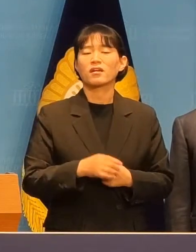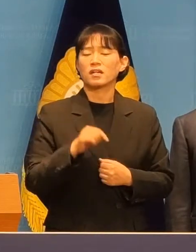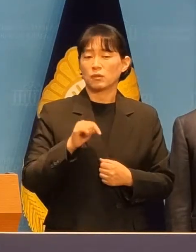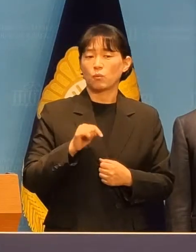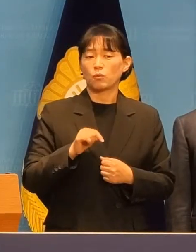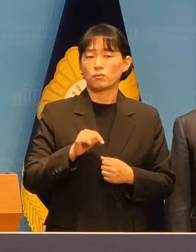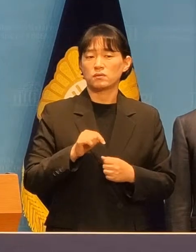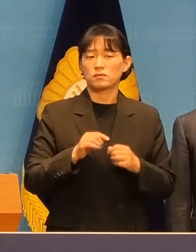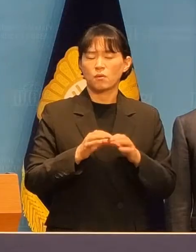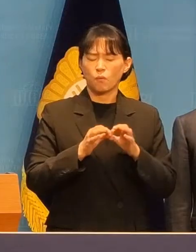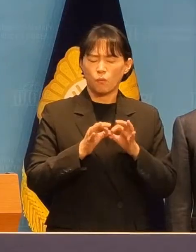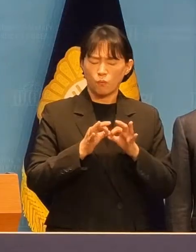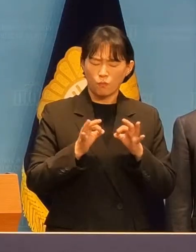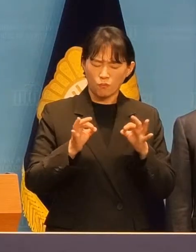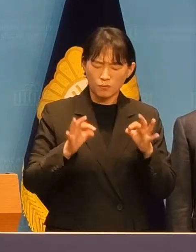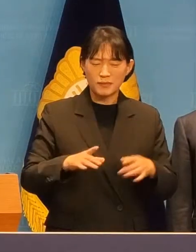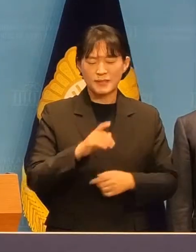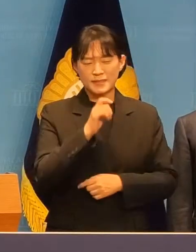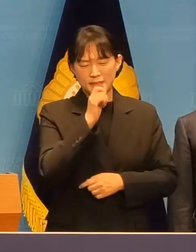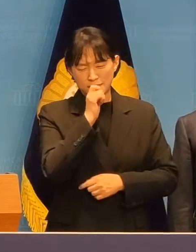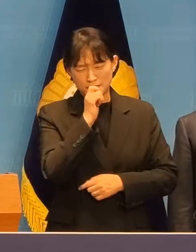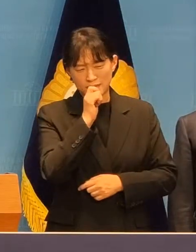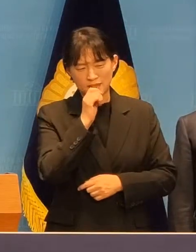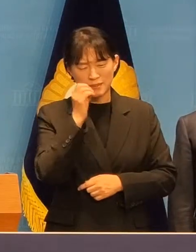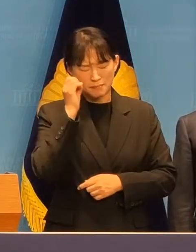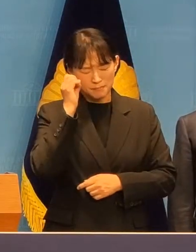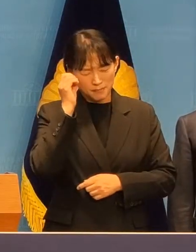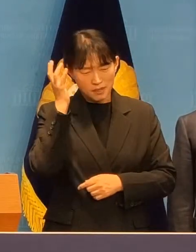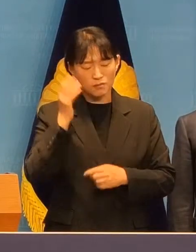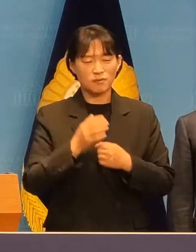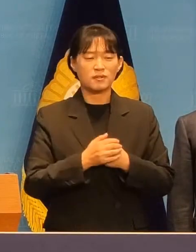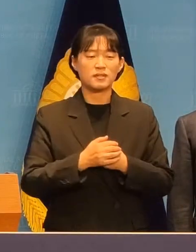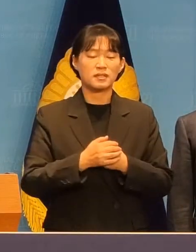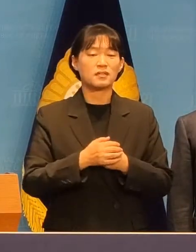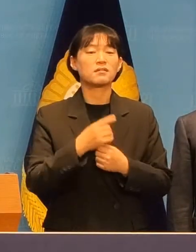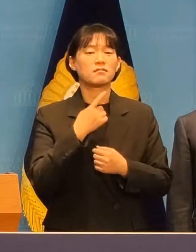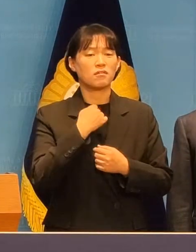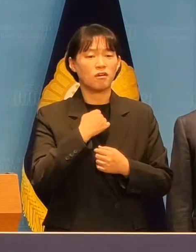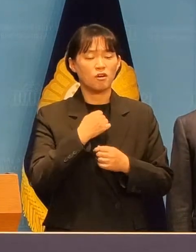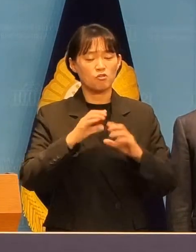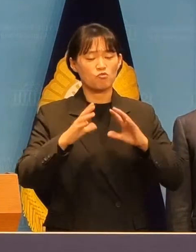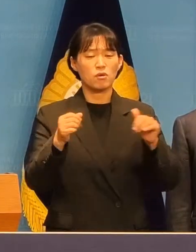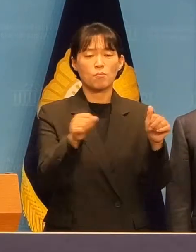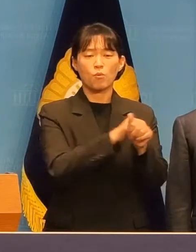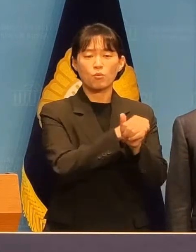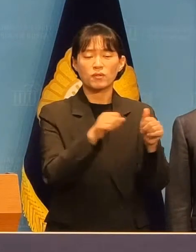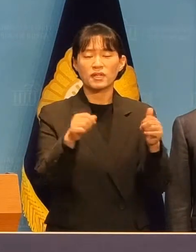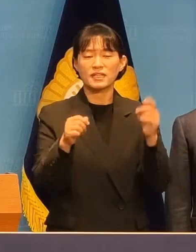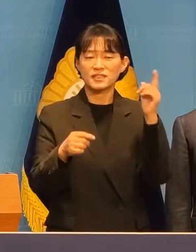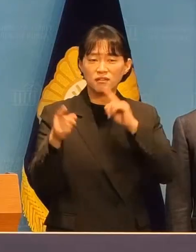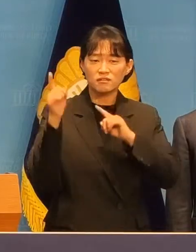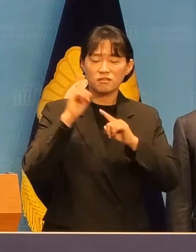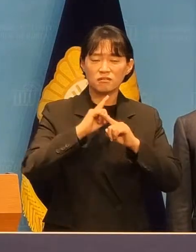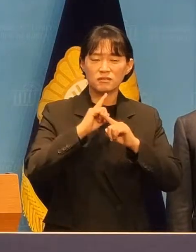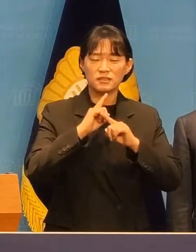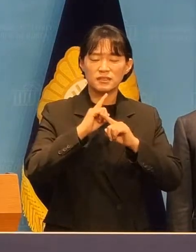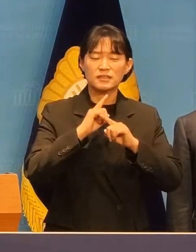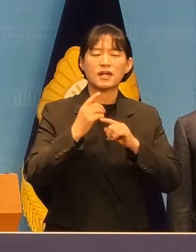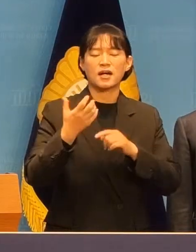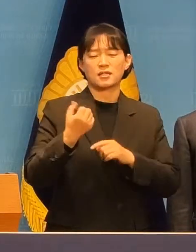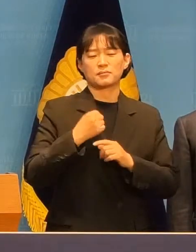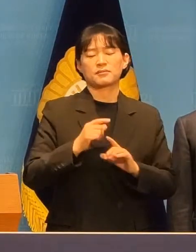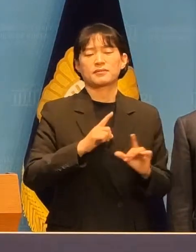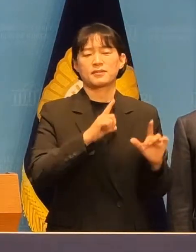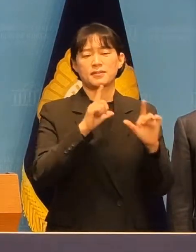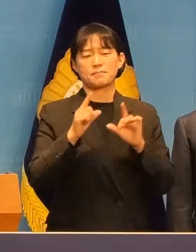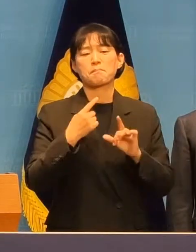이분들은 오랜 세월 동안 침묵과 망각 속에 묻혀있던 국가폭력의 상처를 안고 살아온